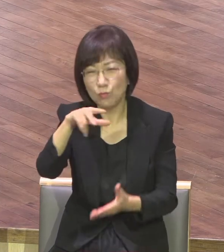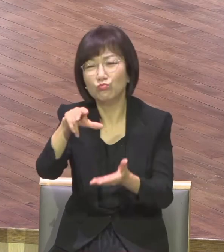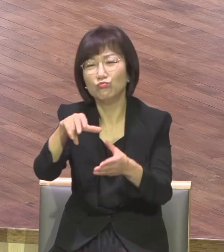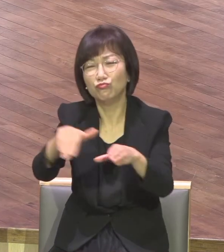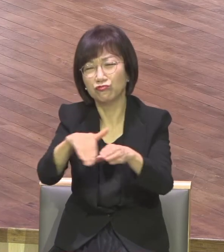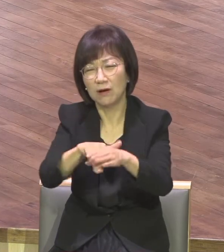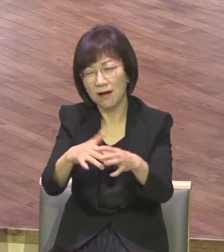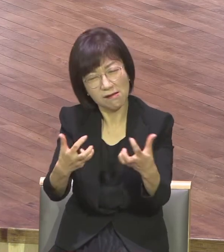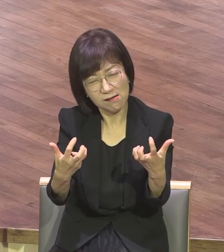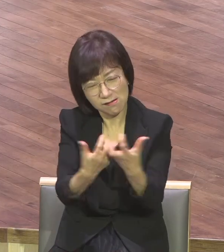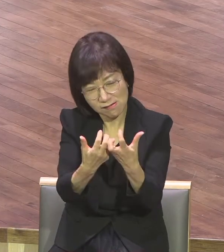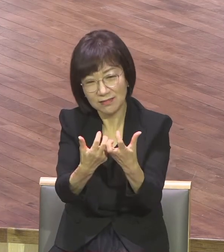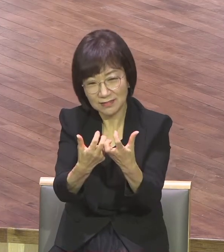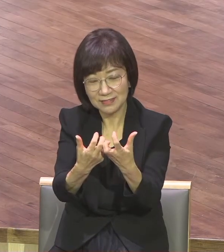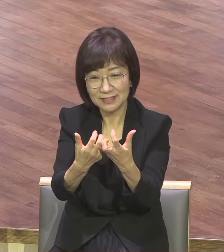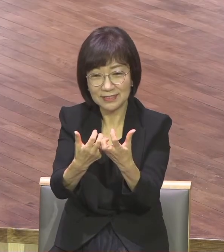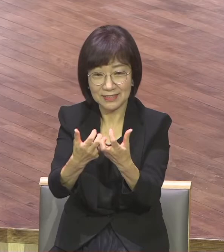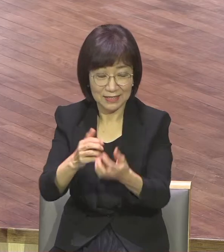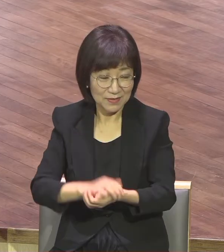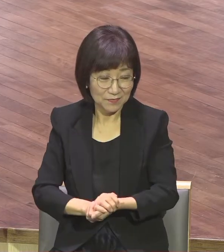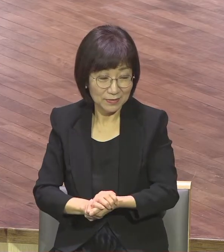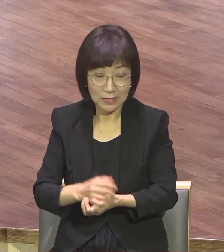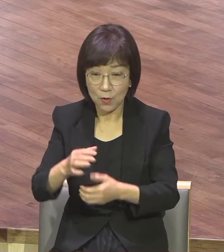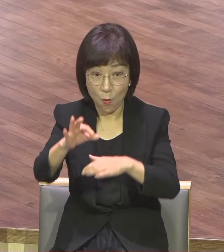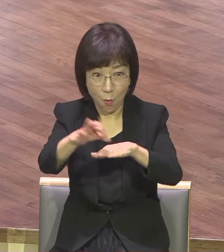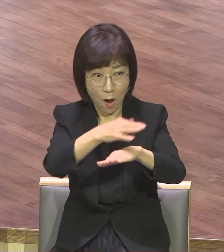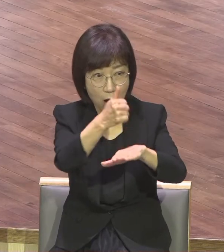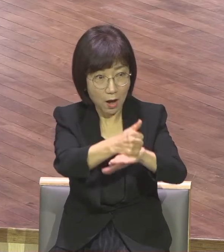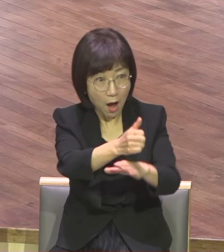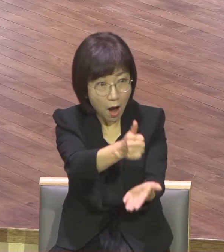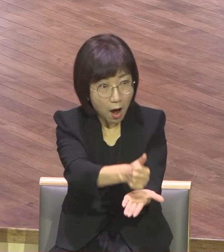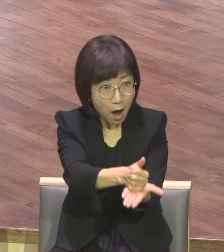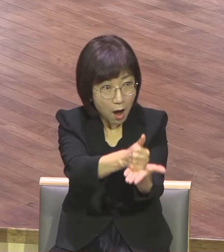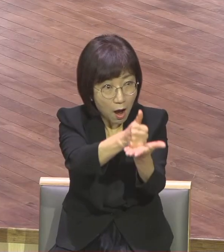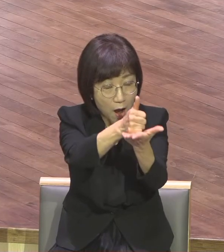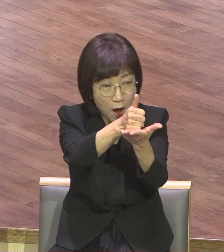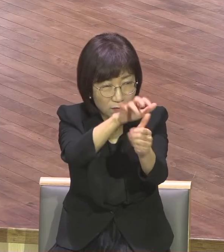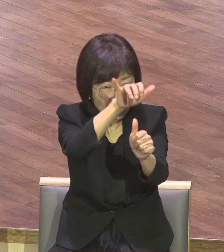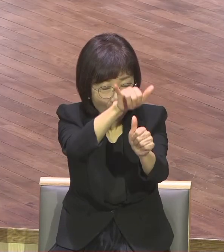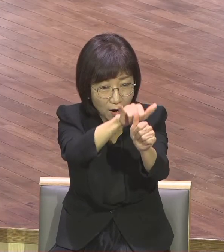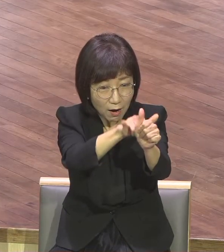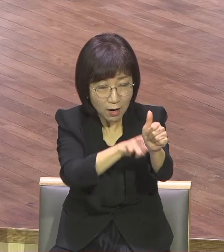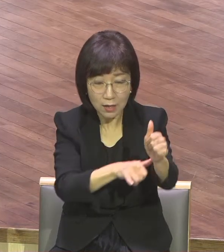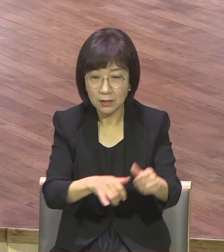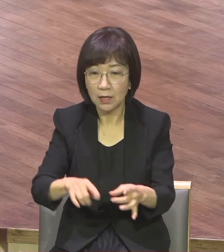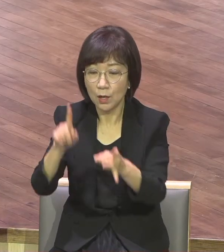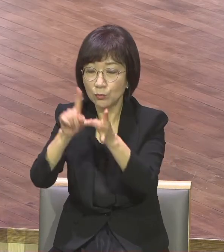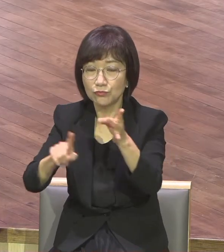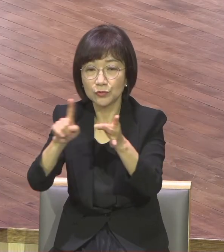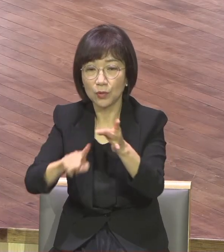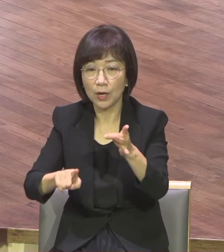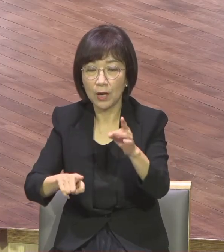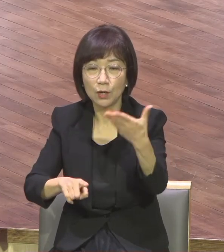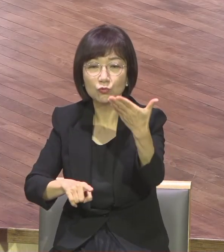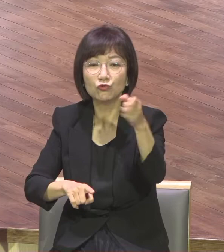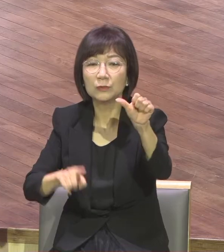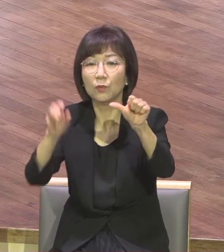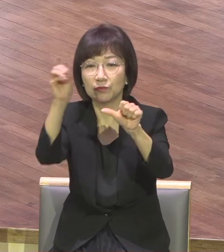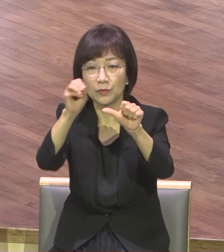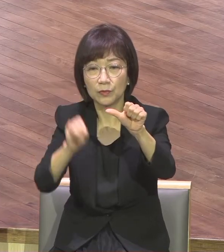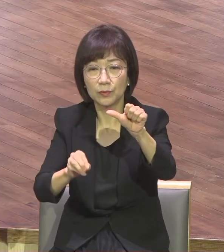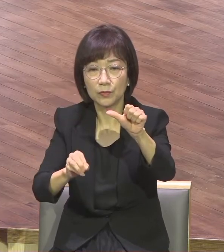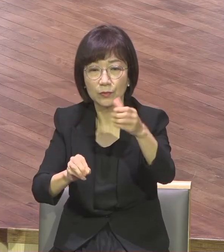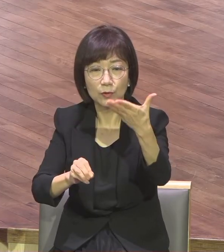깔려있는 게 태국이고 왕이 신처럼 그렇게 우상화되어 있고 불교가 전체 국민의 95% 이상을 차지하고